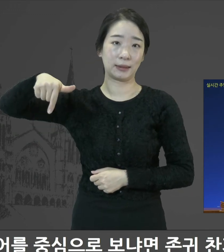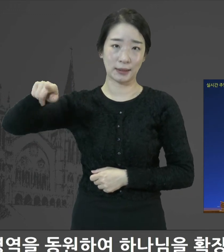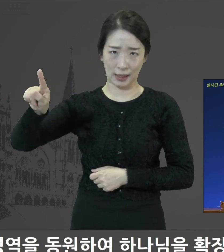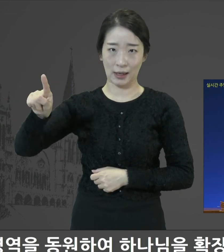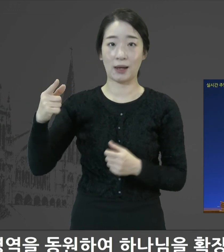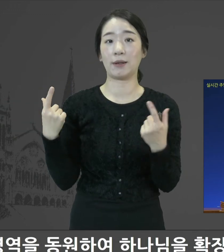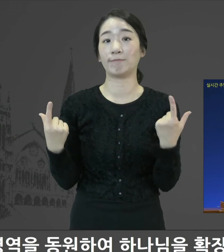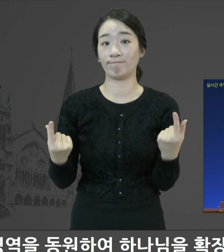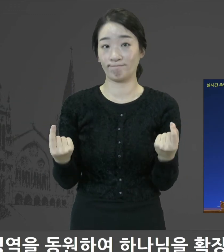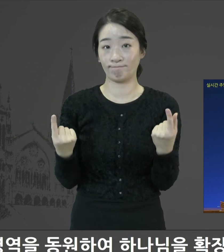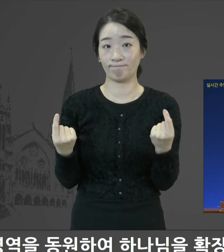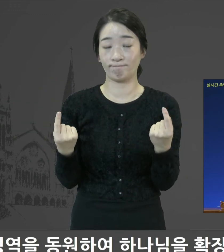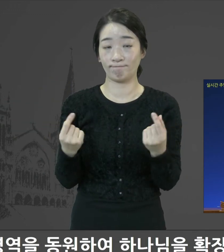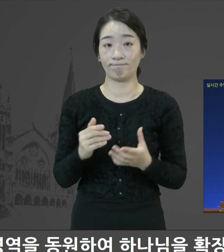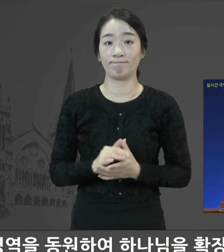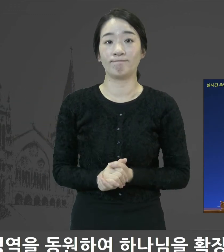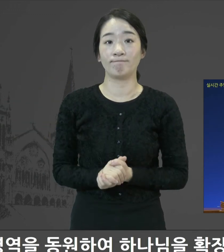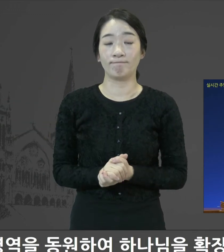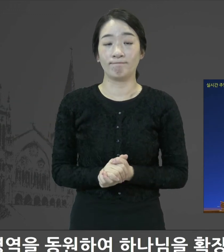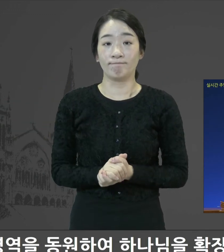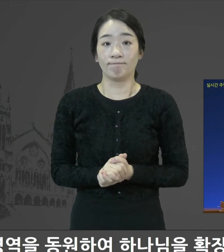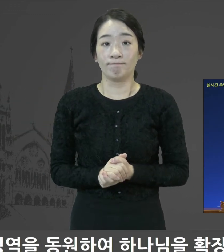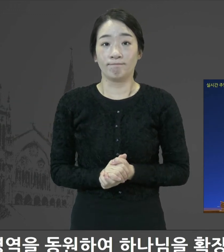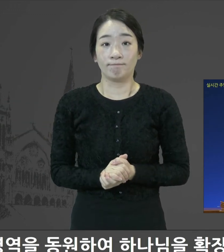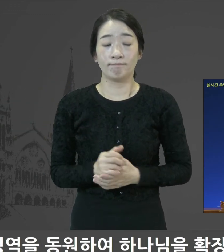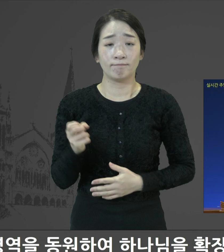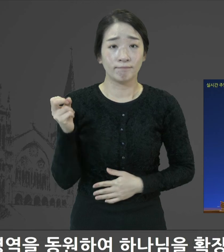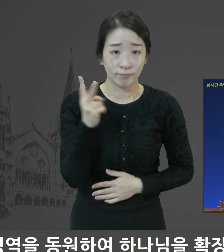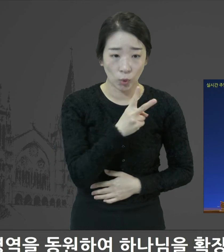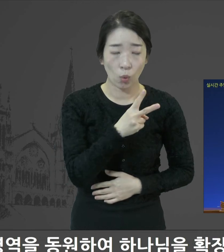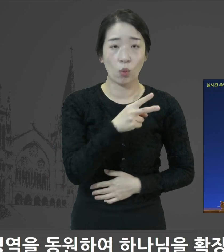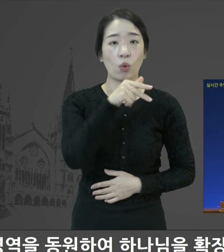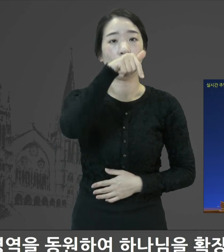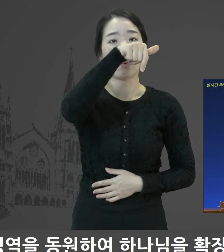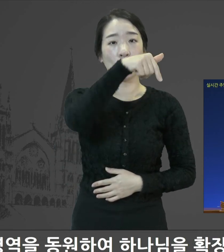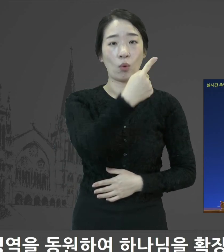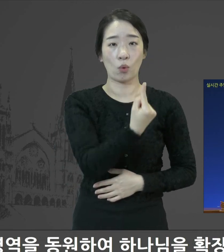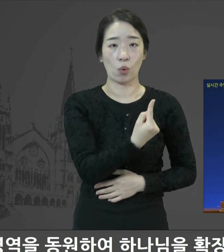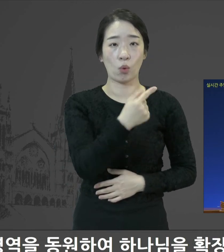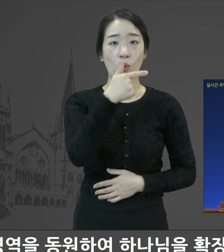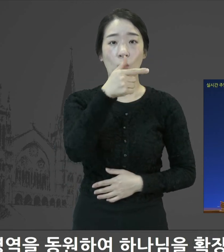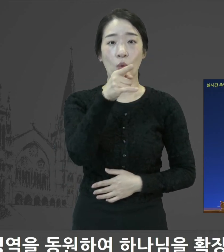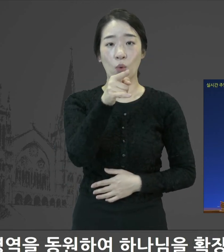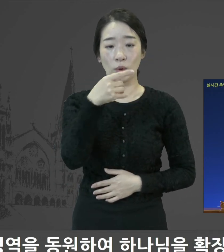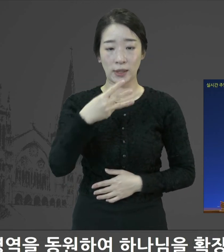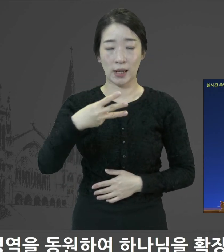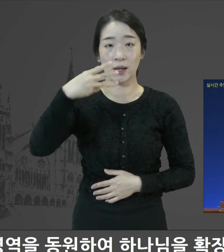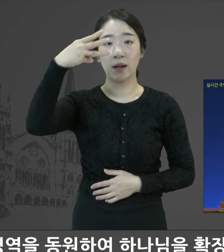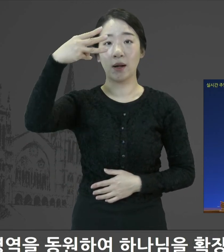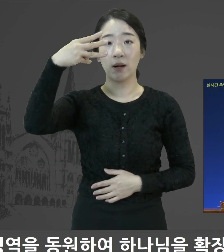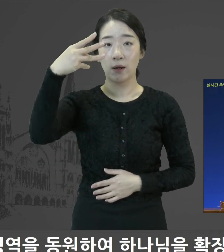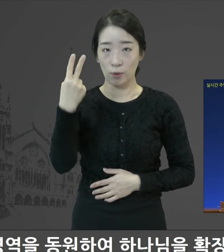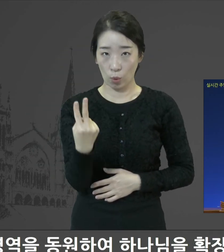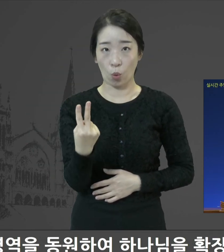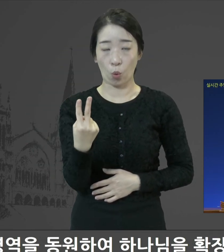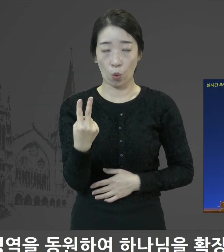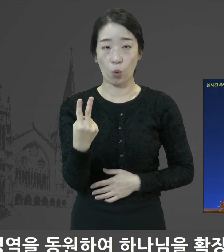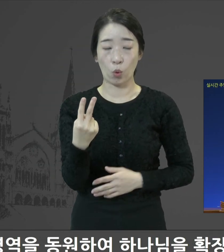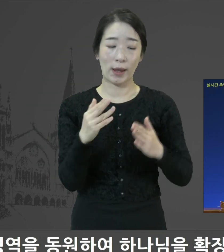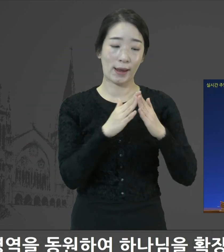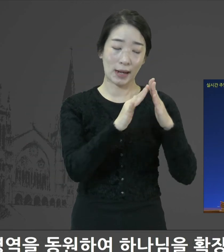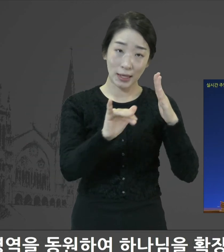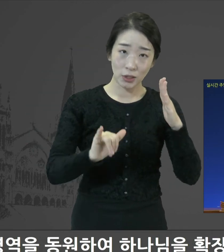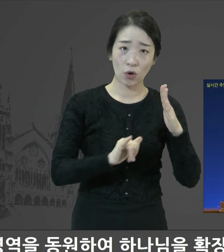성경이 또 이 표현이 어디서 나오냐면 고넬료의 가정에서 드려진 예배를 표현할 때 이 단어가 쓰입니다. 이 고넬료의 가정의 예배는